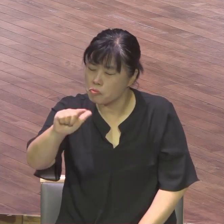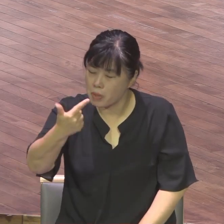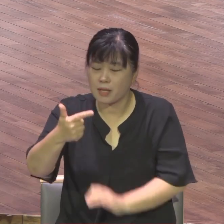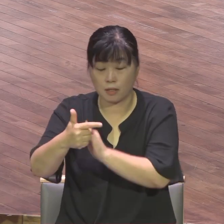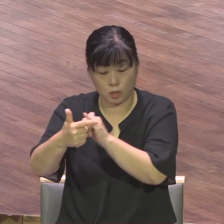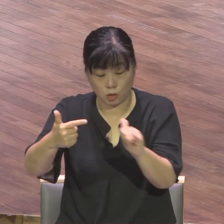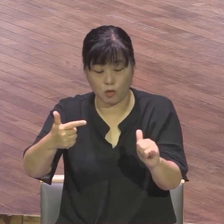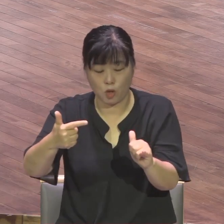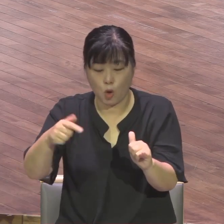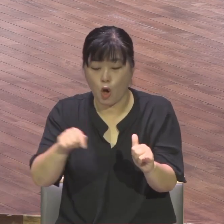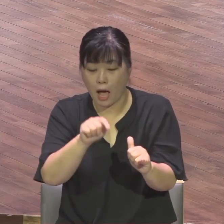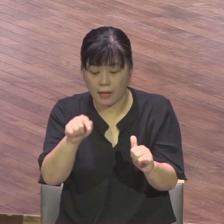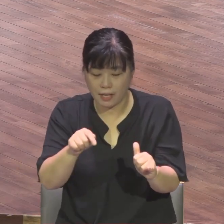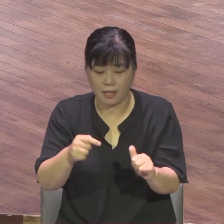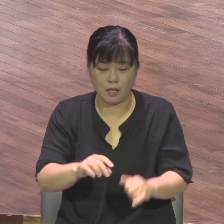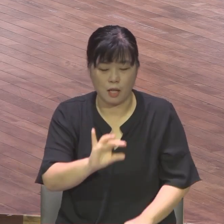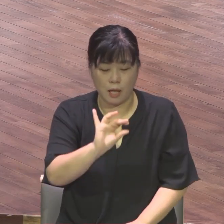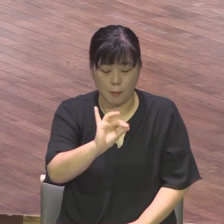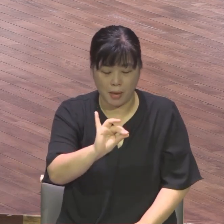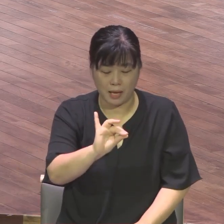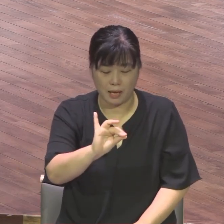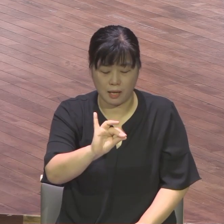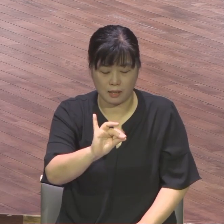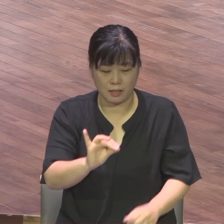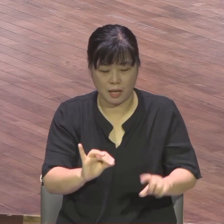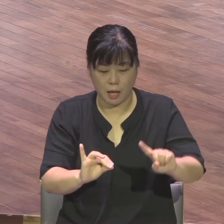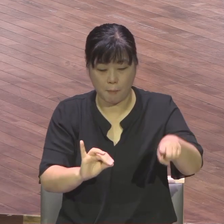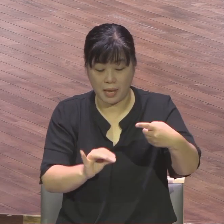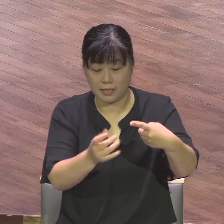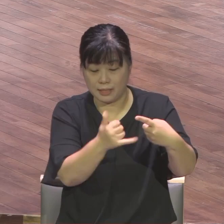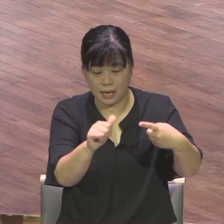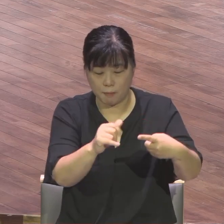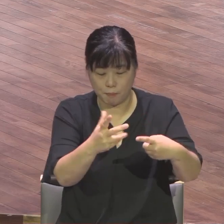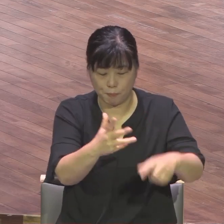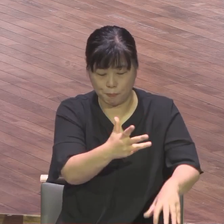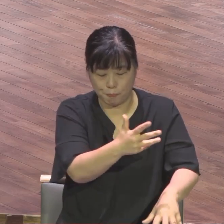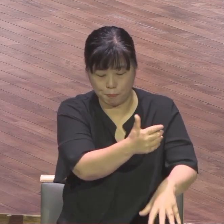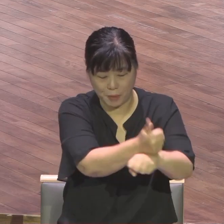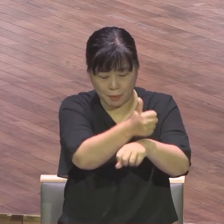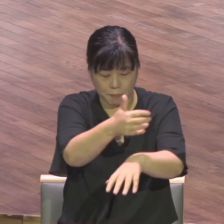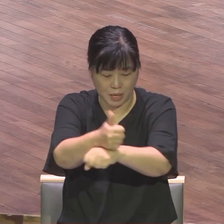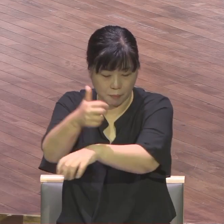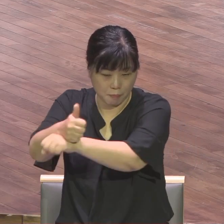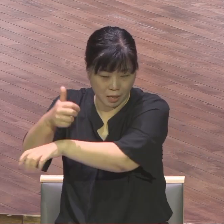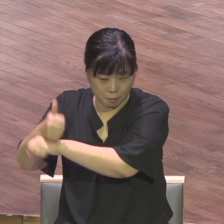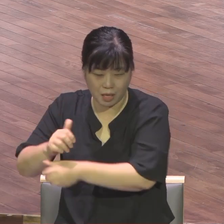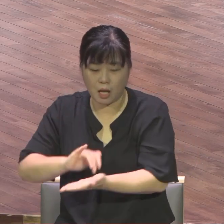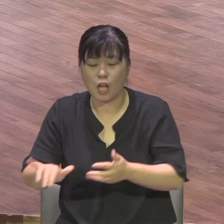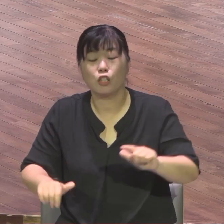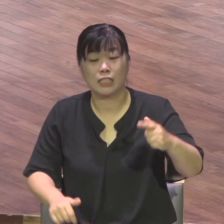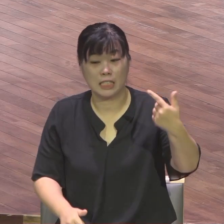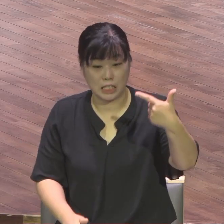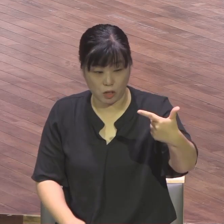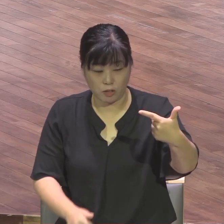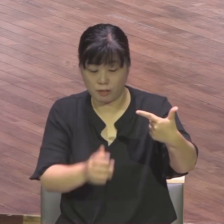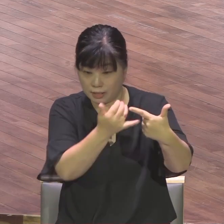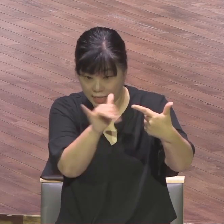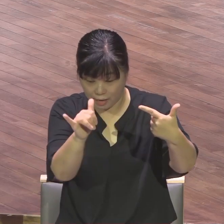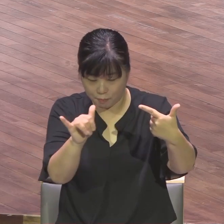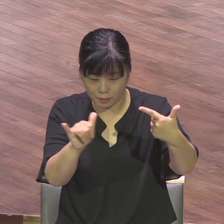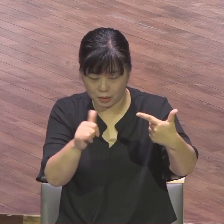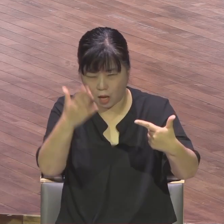천부장이 총지휘관이었어요. 이 고넬료는 6명의 이 백부장 중에서 한